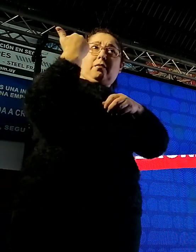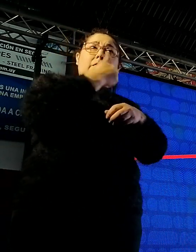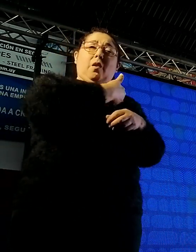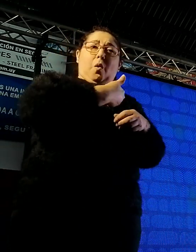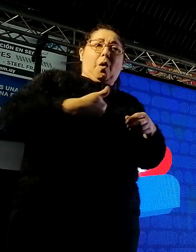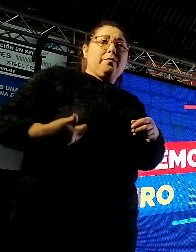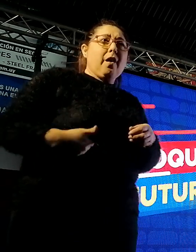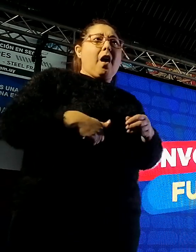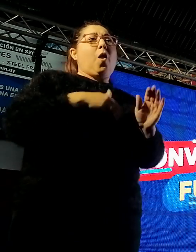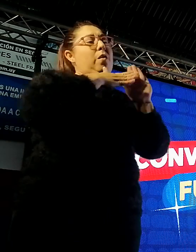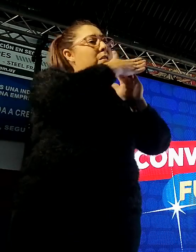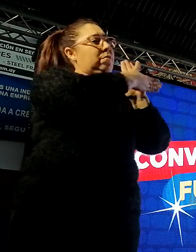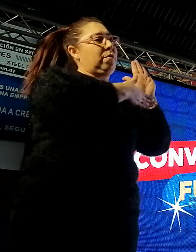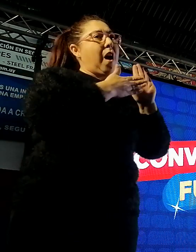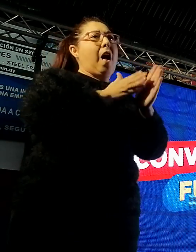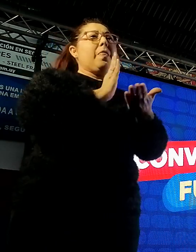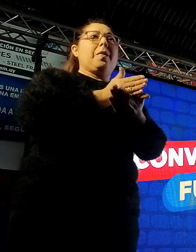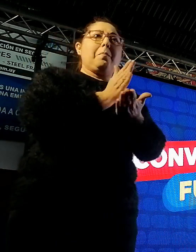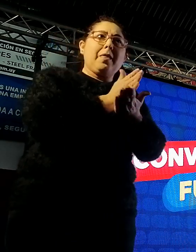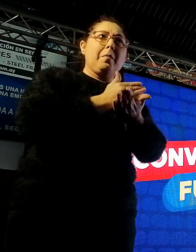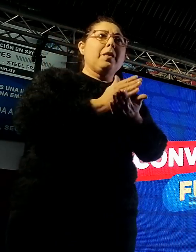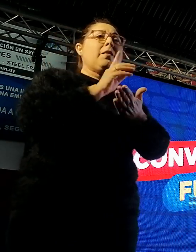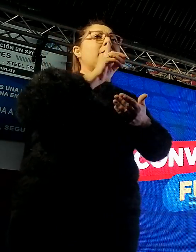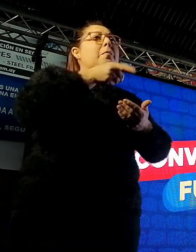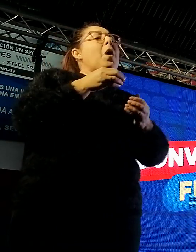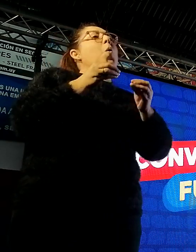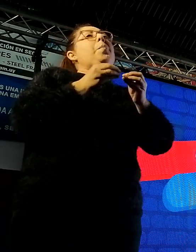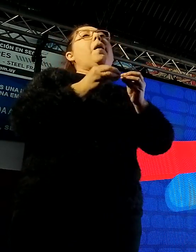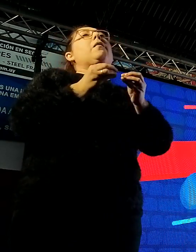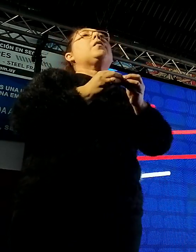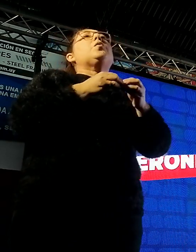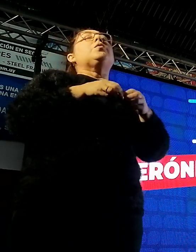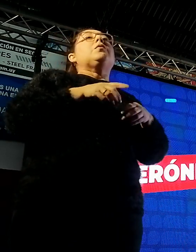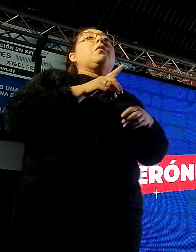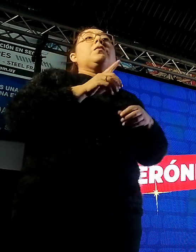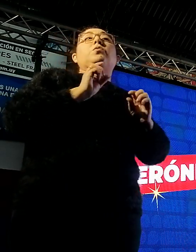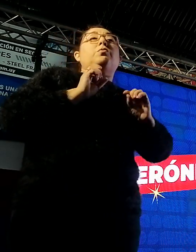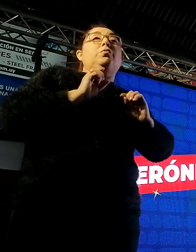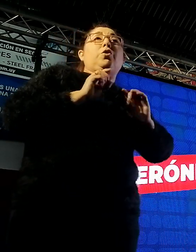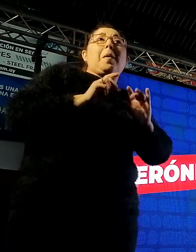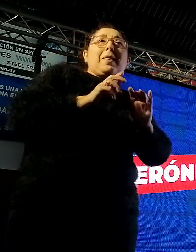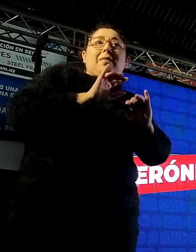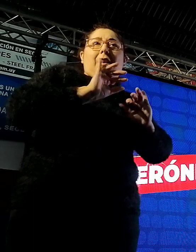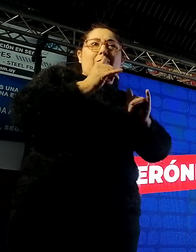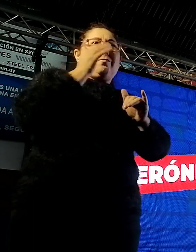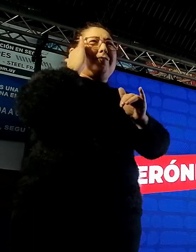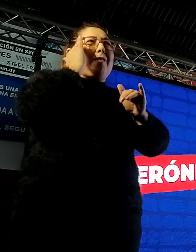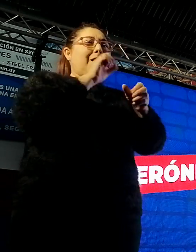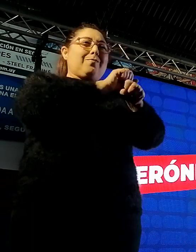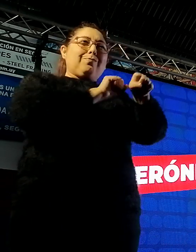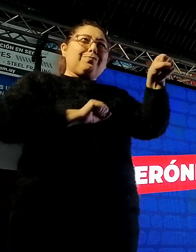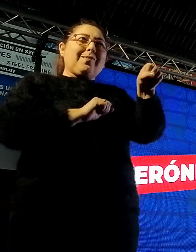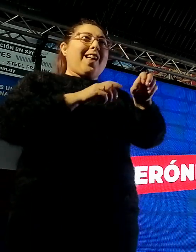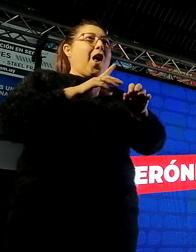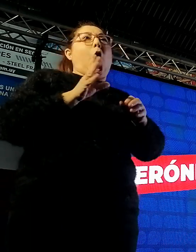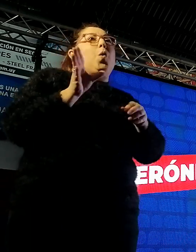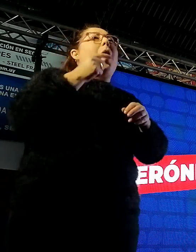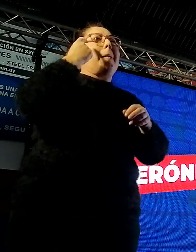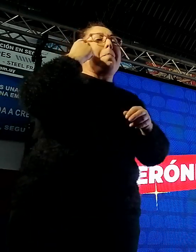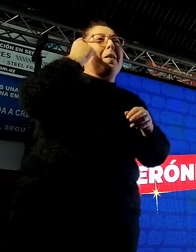nivel nacional departamental y local compañeros y compañeras que no solo cuentan con formación sino sobre todo con una vasta